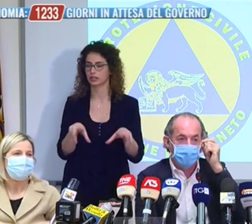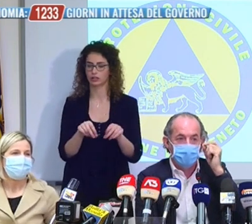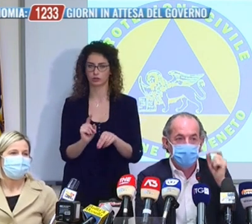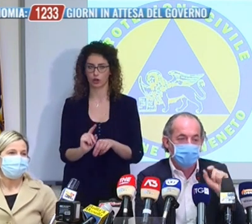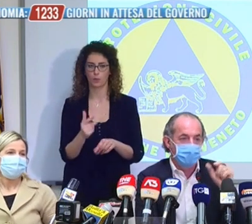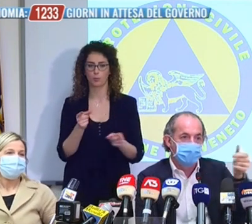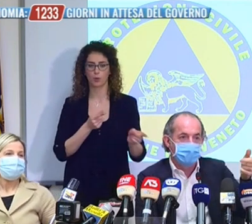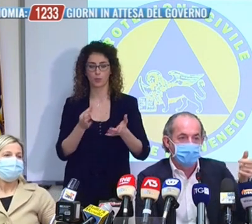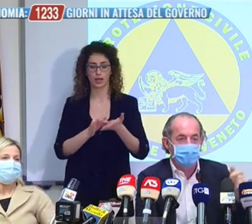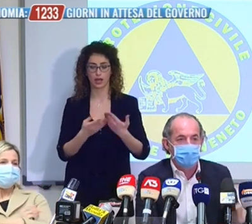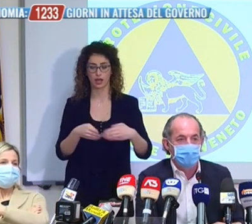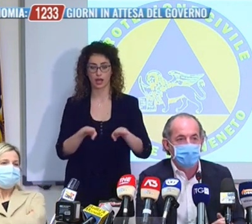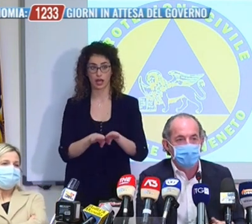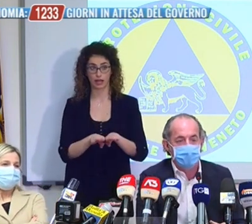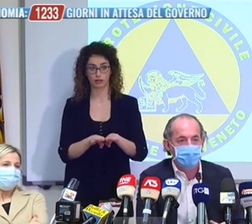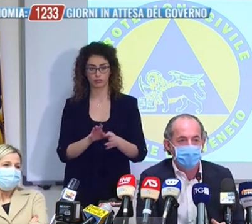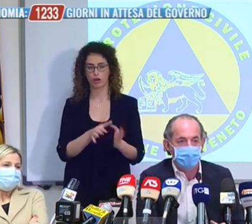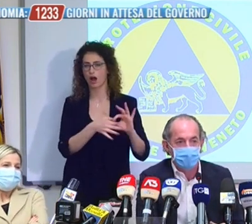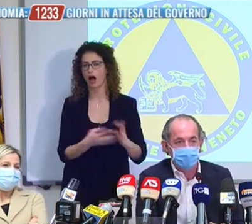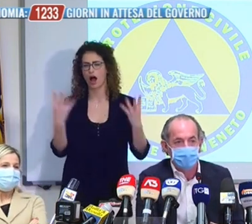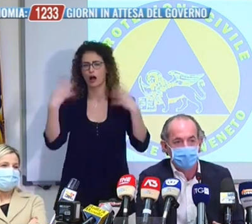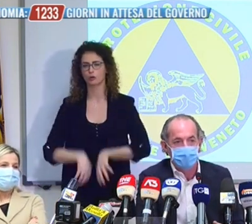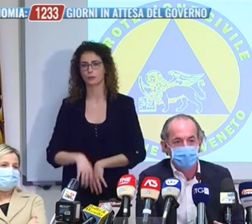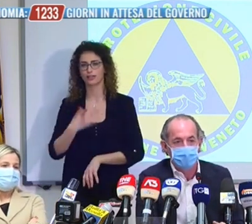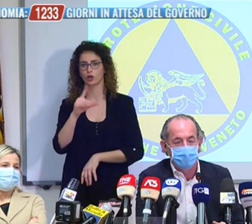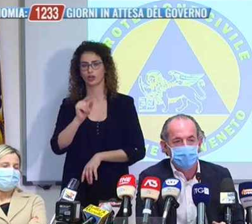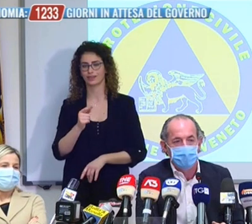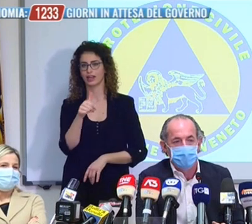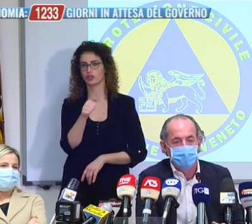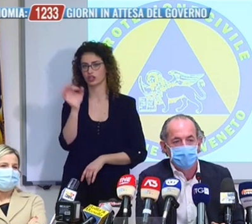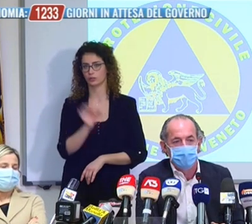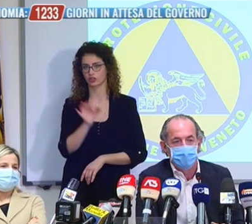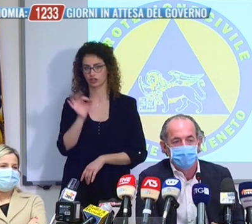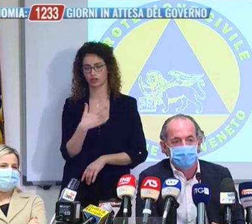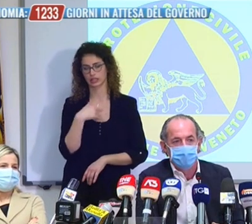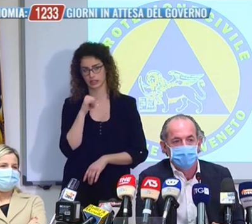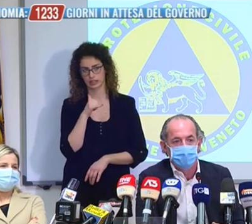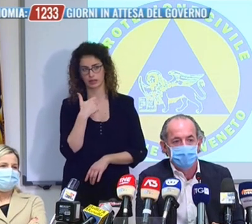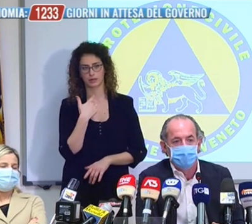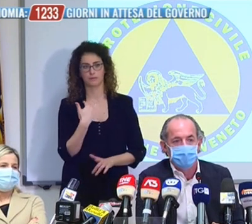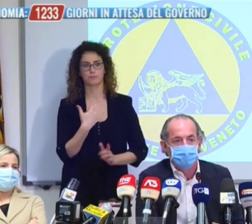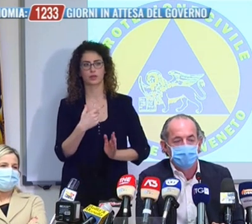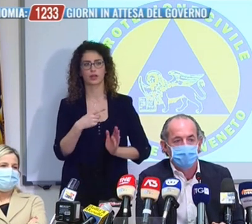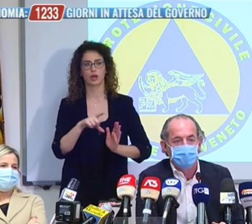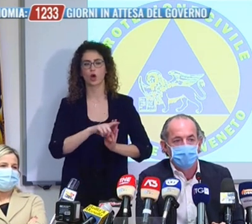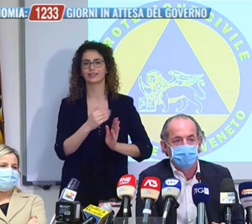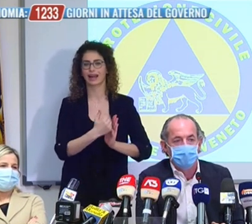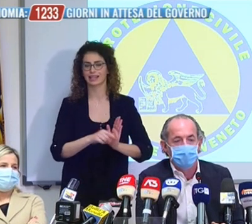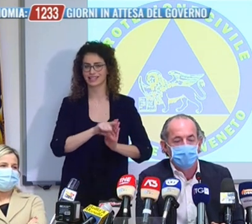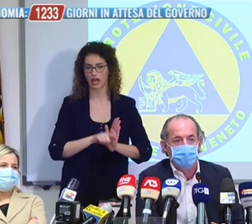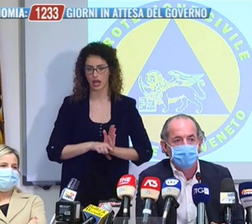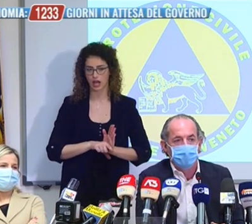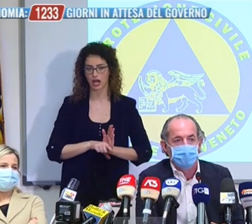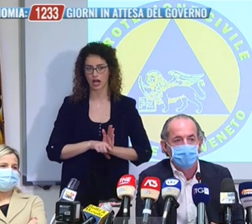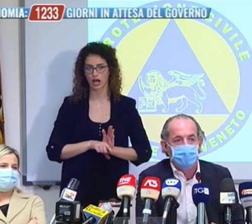cui la scuola chiude c'è DAD al 100%. No, certo, però voglio dire, in occasione delle ordinanze il Presidente faceva l'ordinanza e